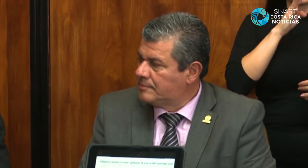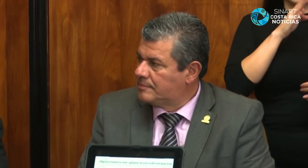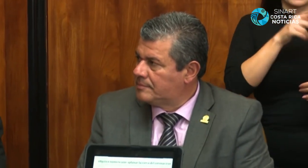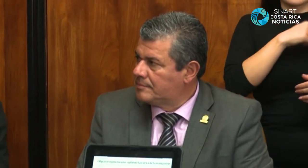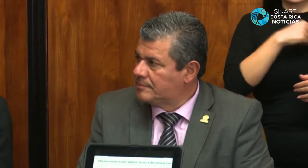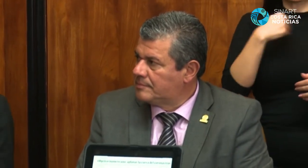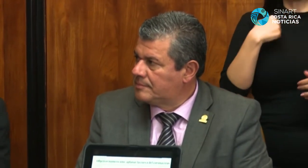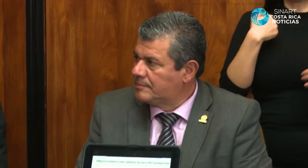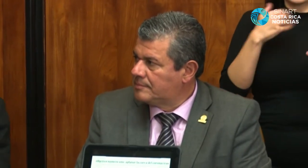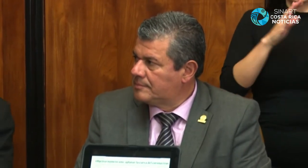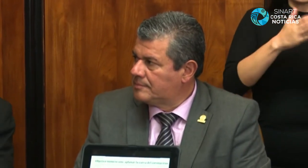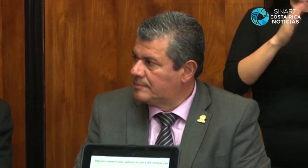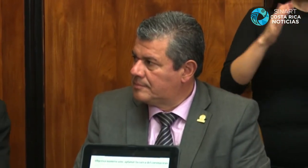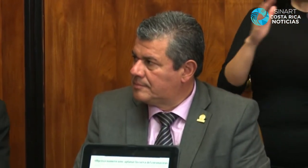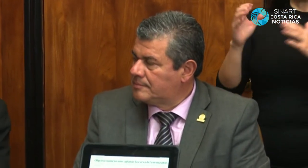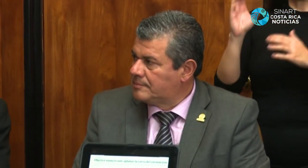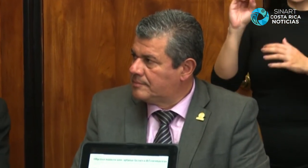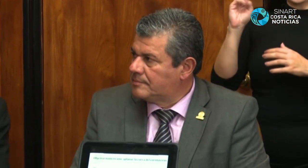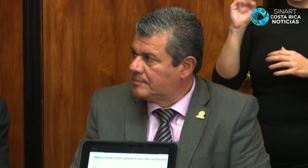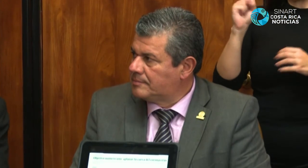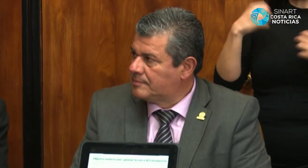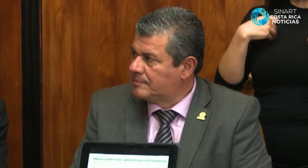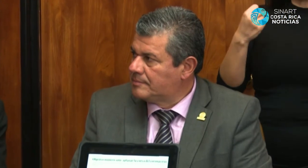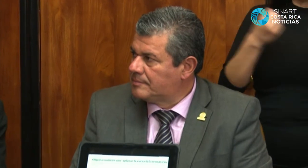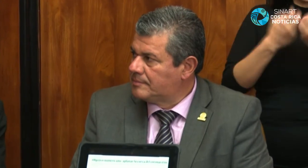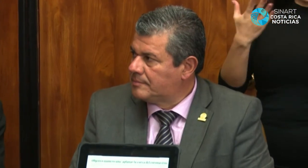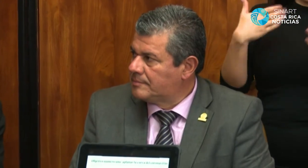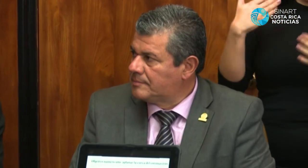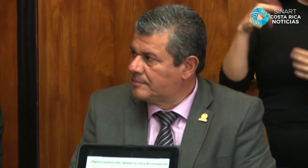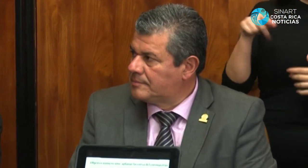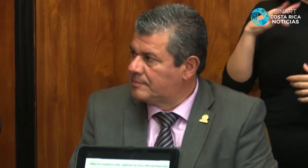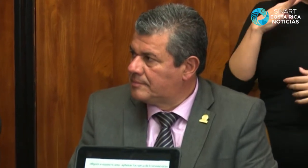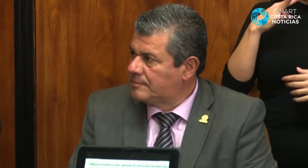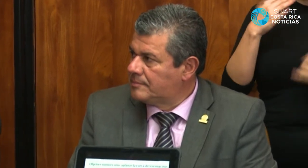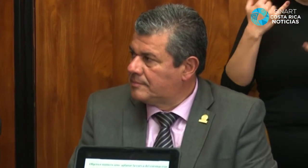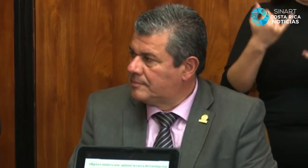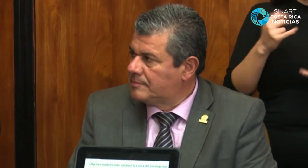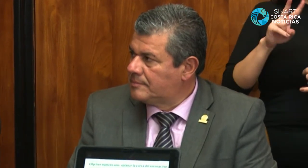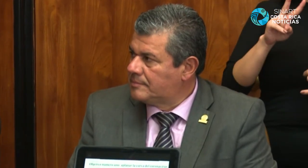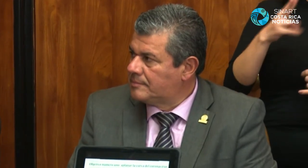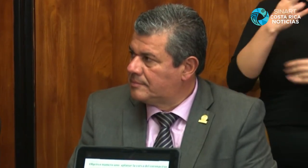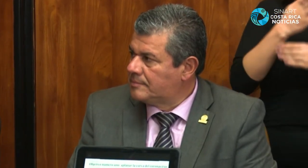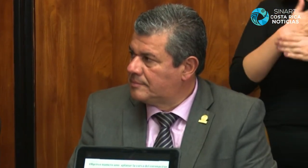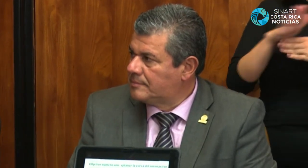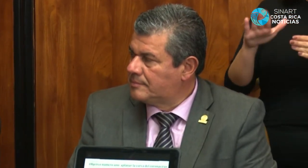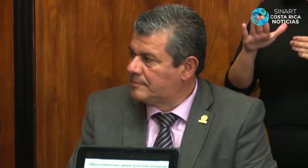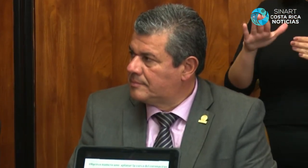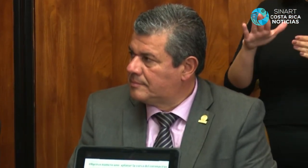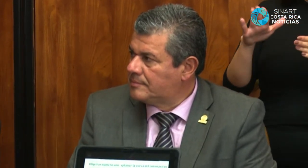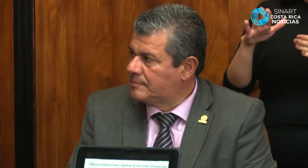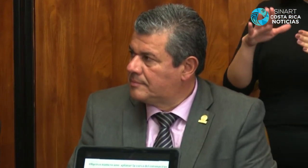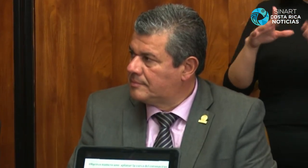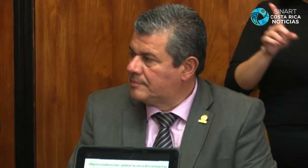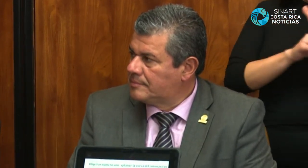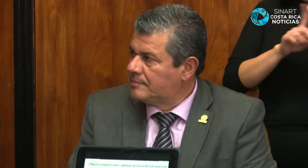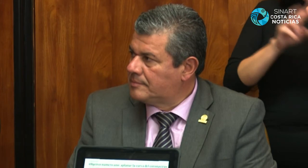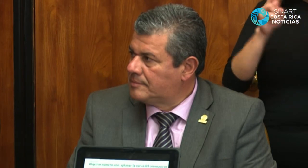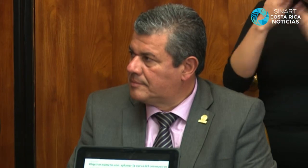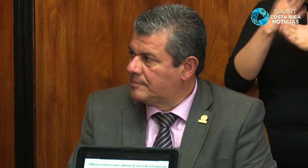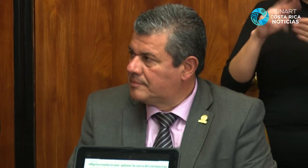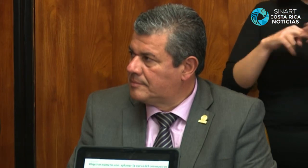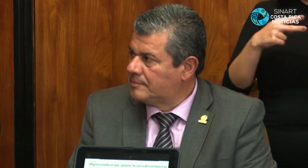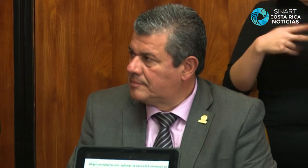una clasificación de la OMS desde el punto de vista de salud pública. Cuando ustedes hablan que están en la segunda fase de la alerta, ¿a qué